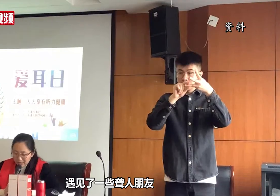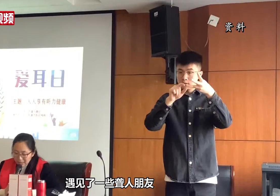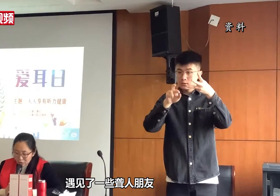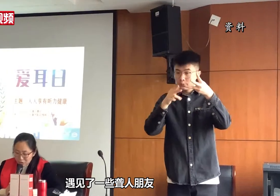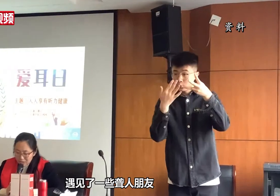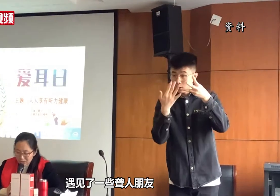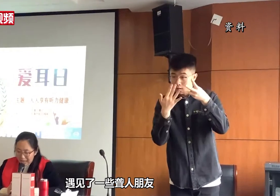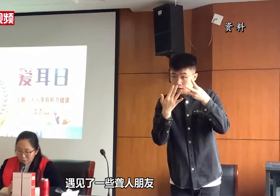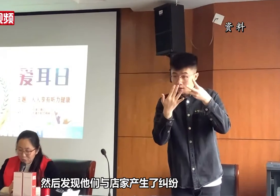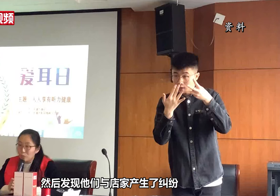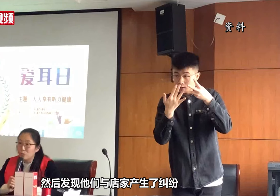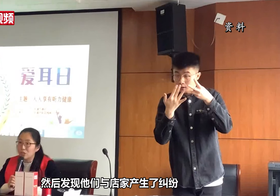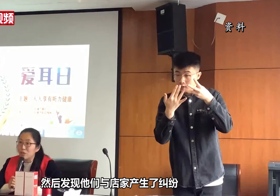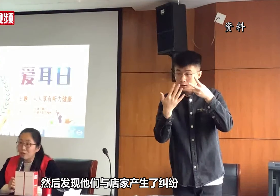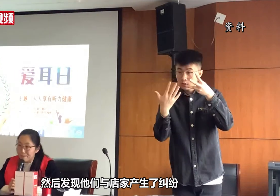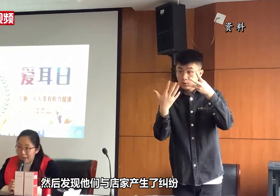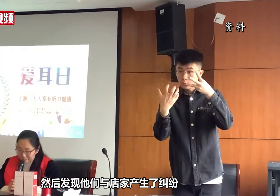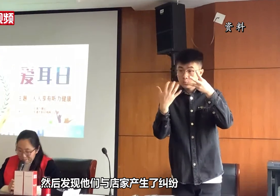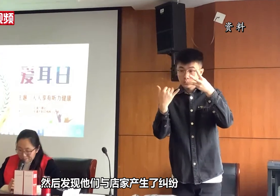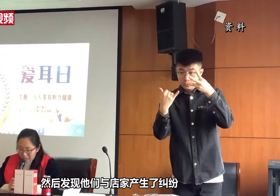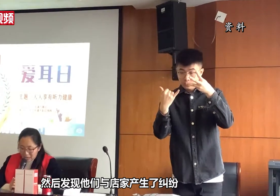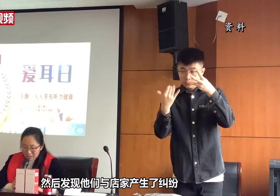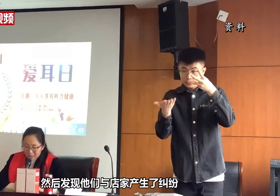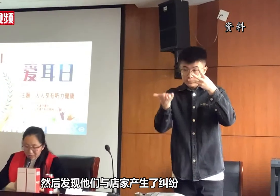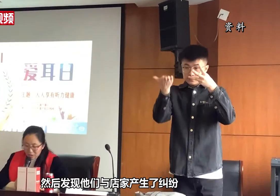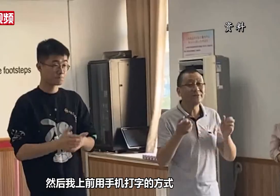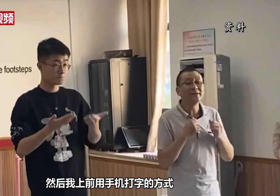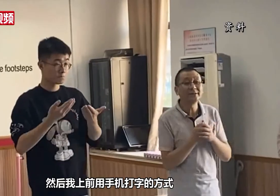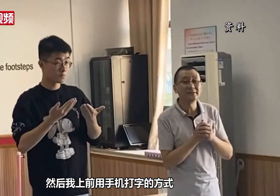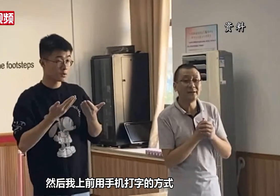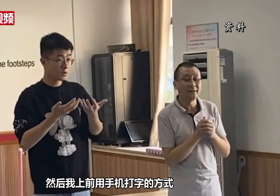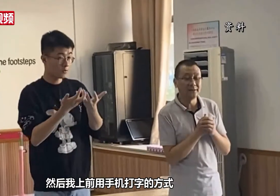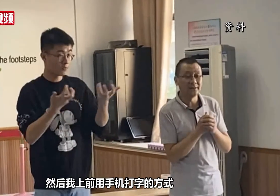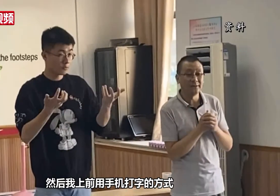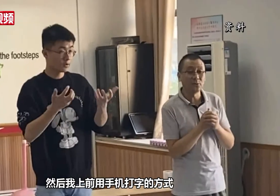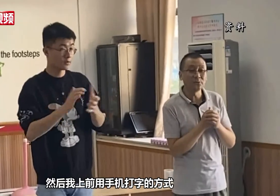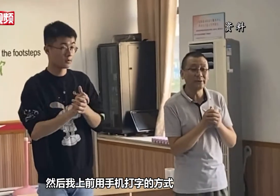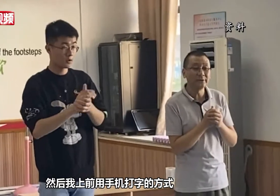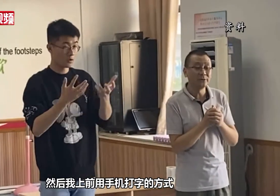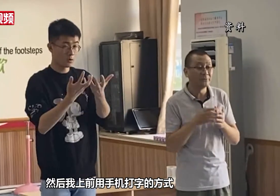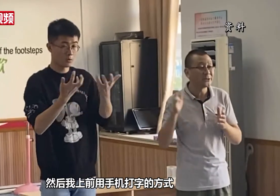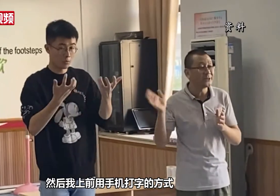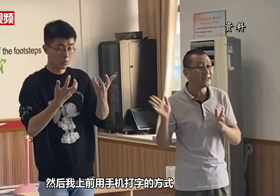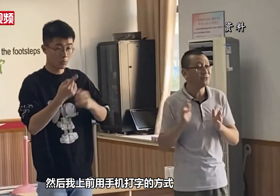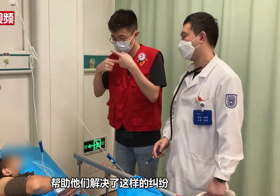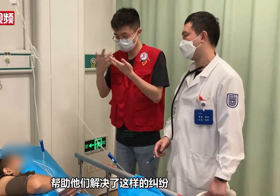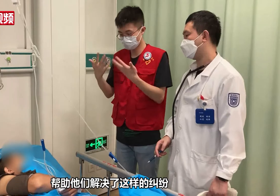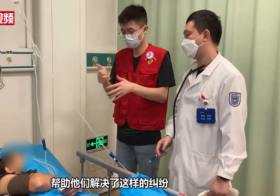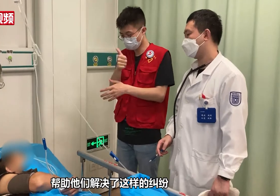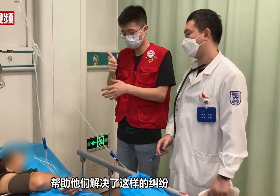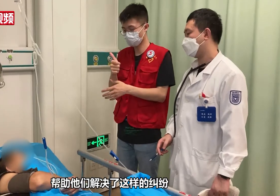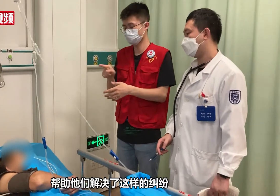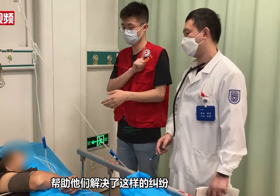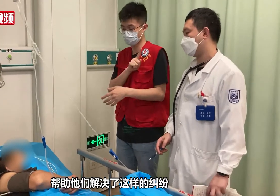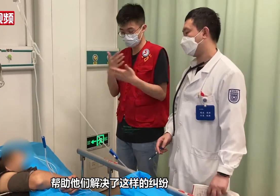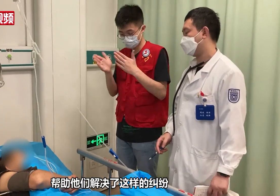见了一些聋人朋友，然后发现他们与店家产生了纠纷，然后我上前用手机打字的方式帮助他